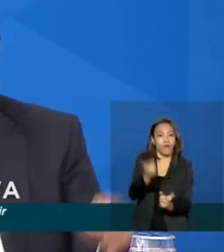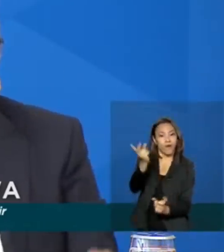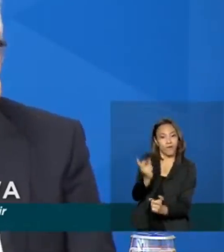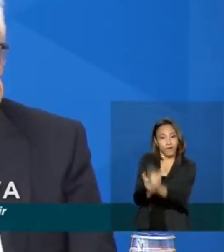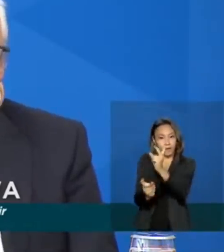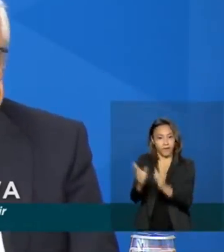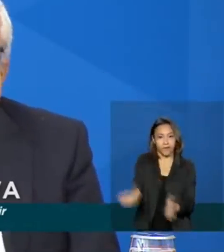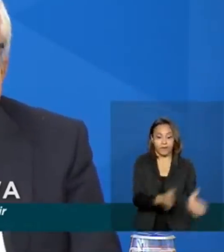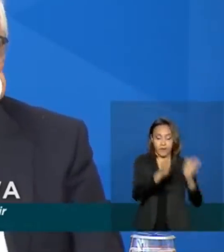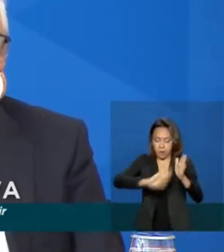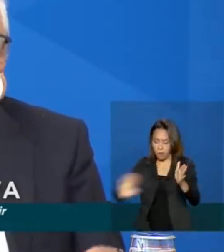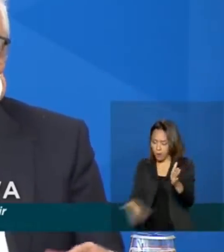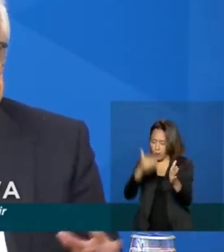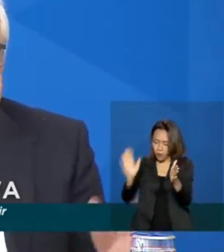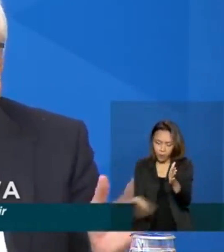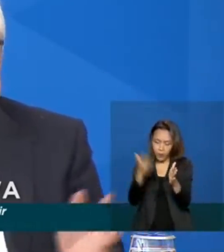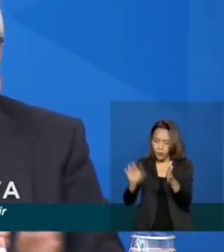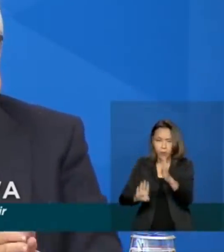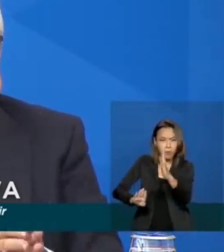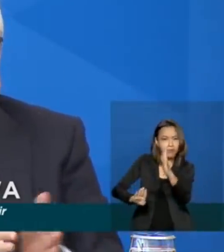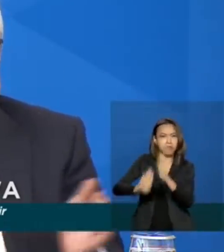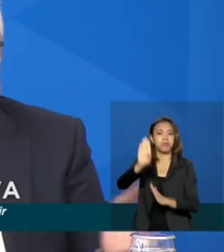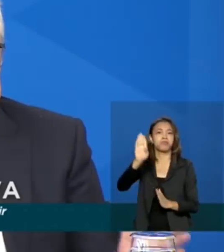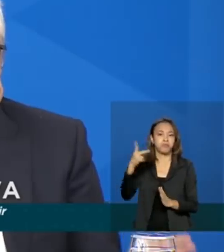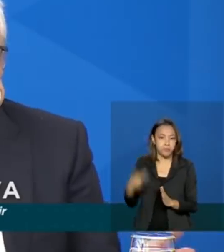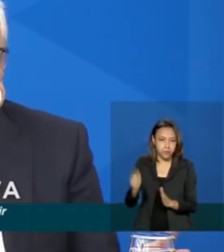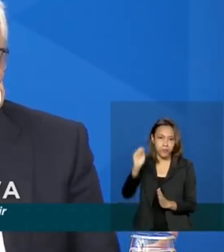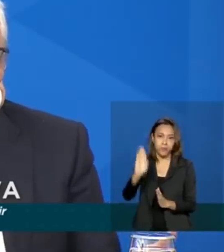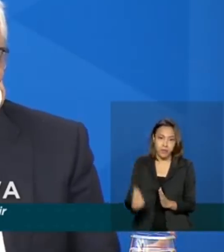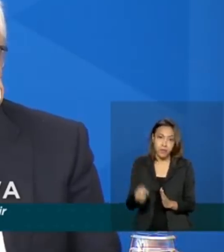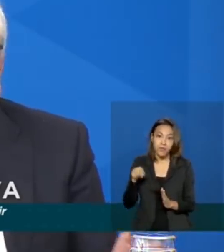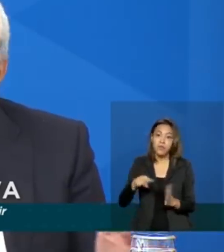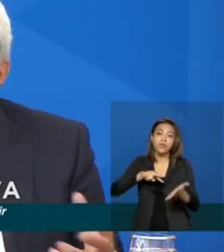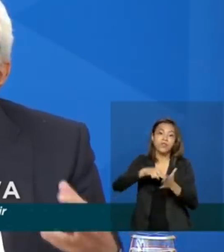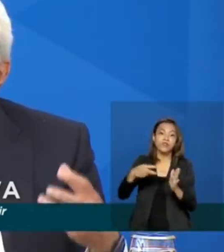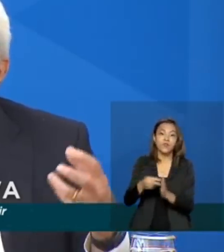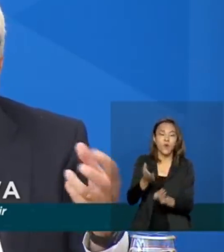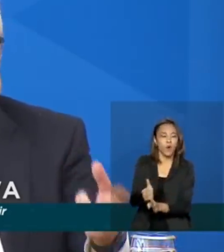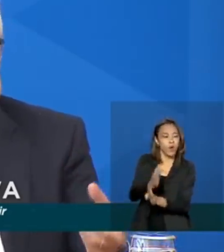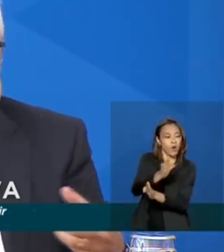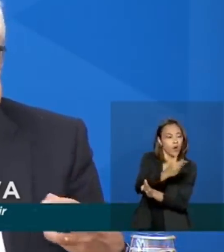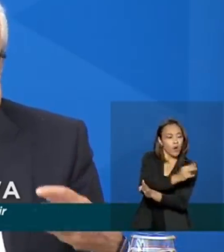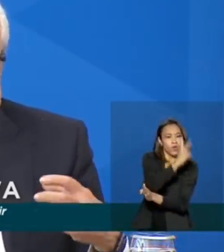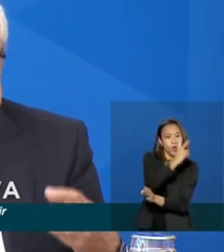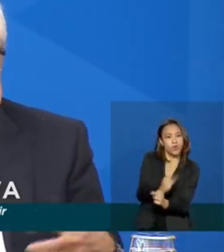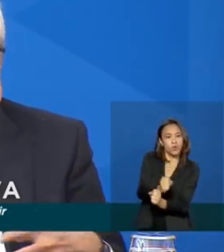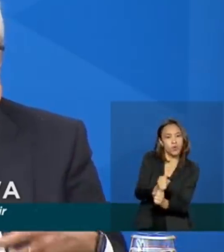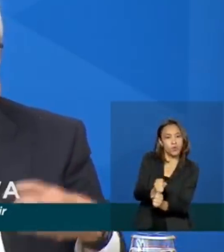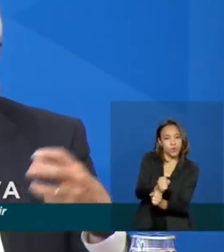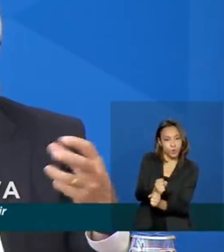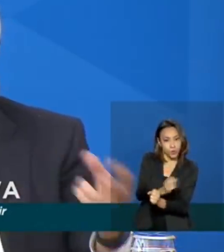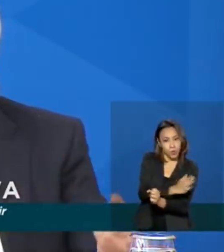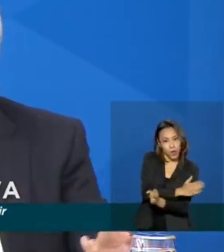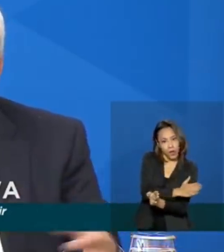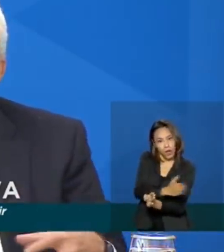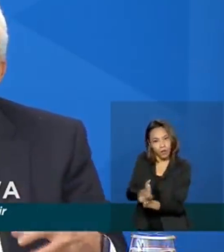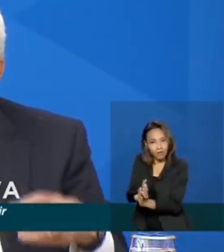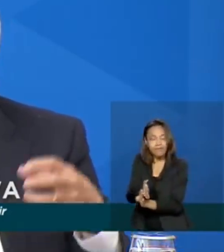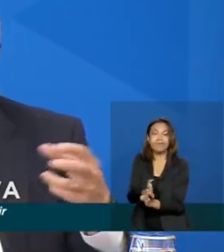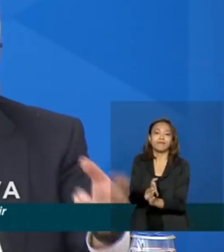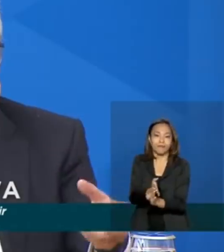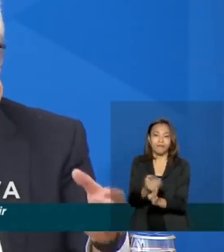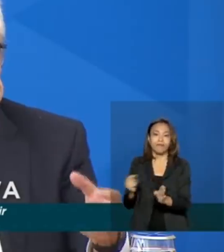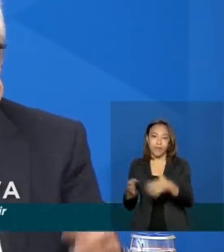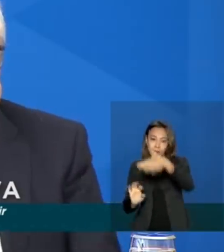recorde de produção. Isso significou, ao longo desses 2 últimos anos, a Petrobras